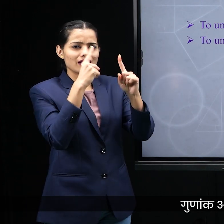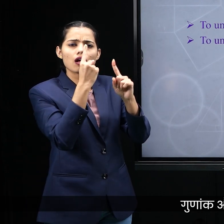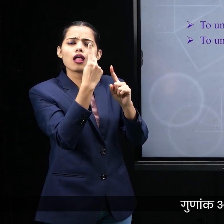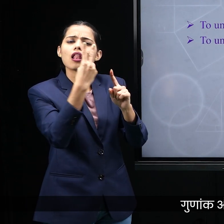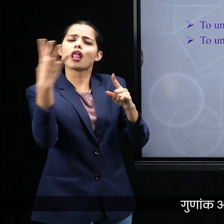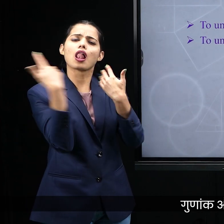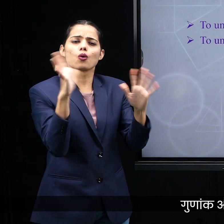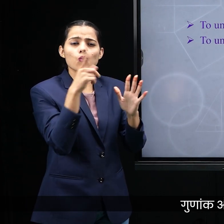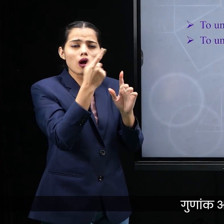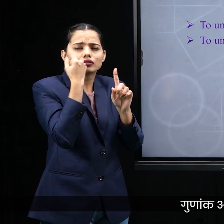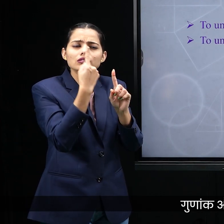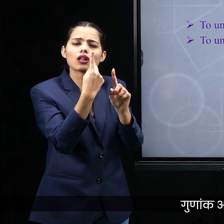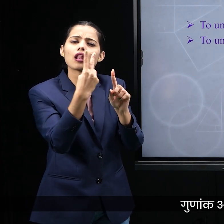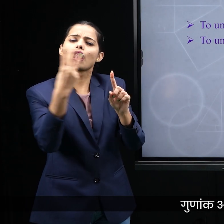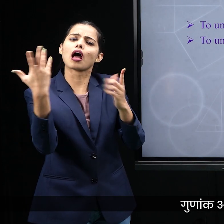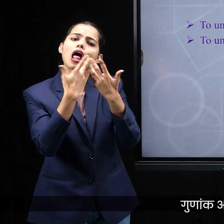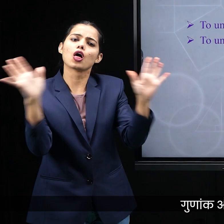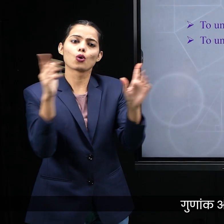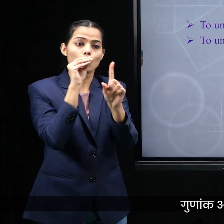चर अवधारणा को समझना,